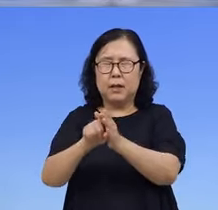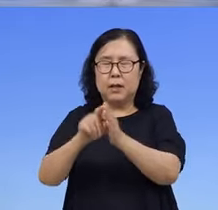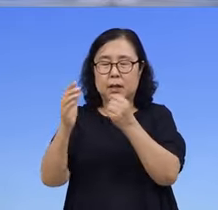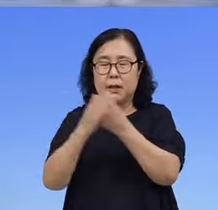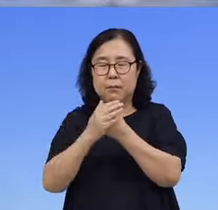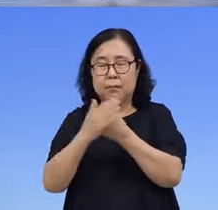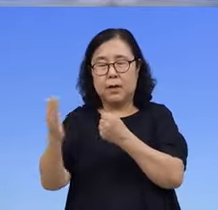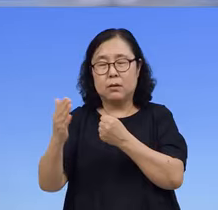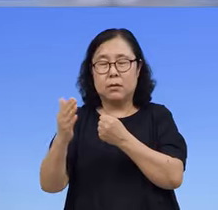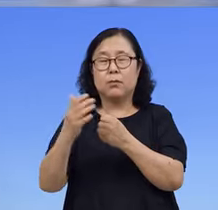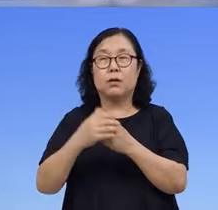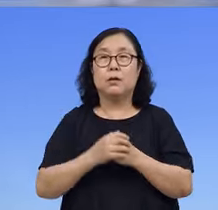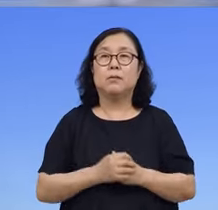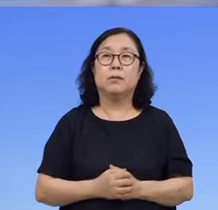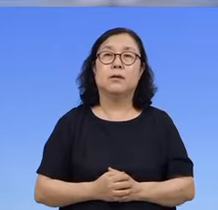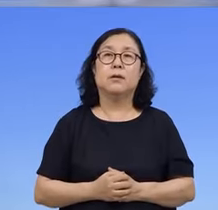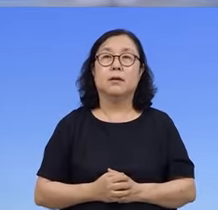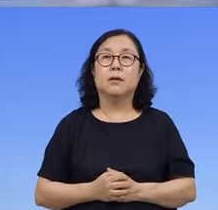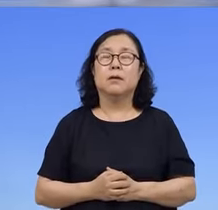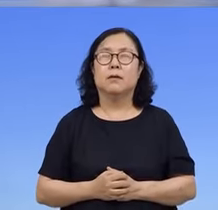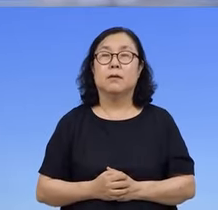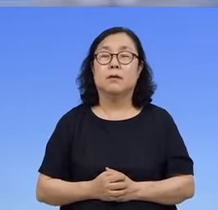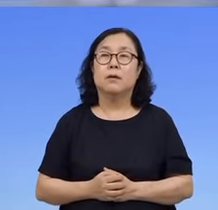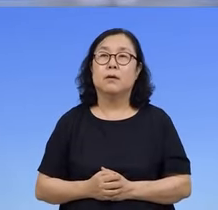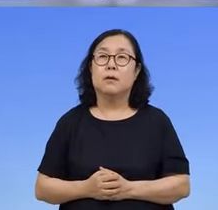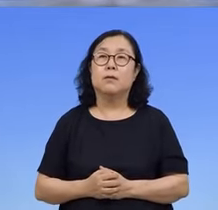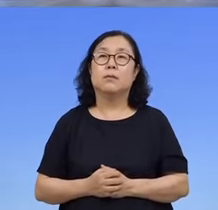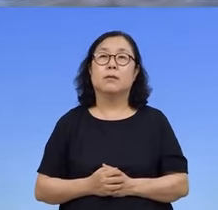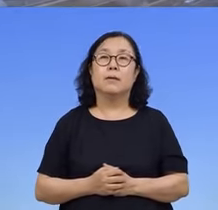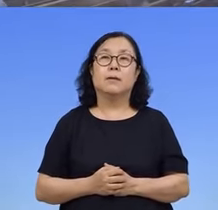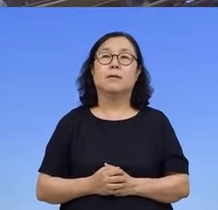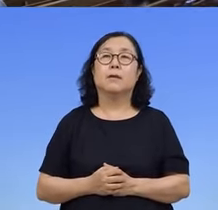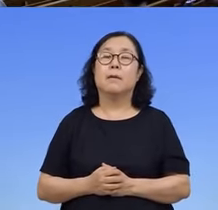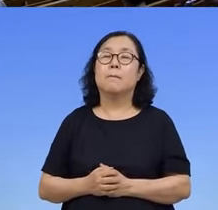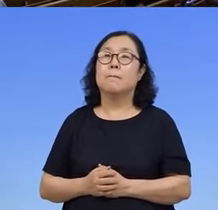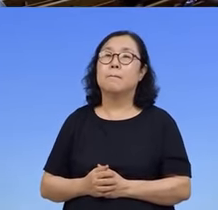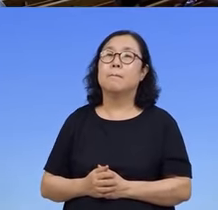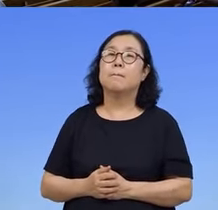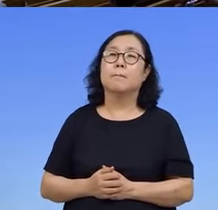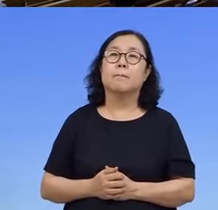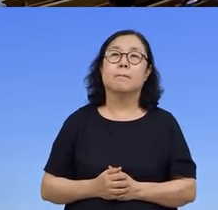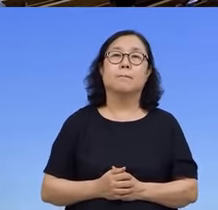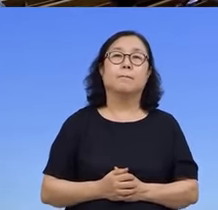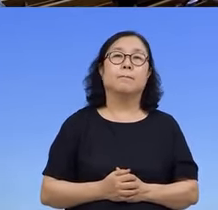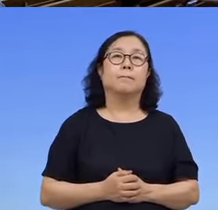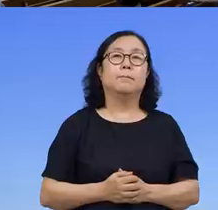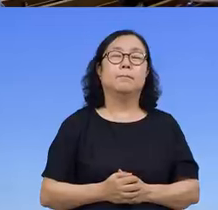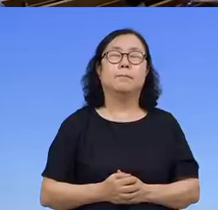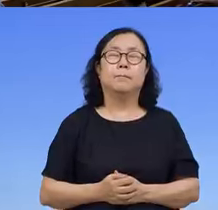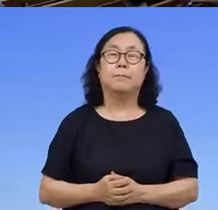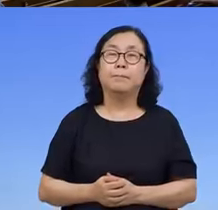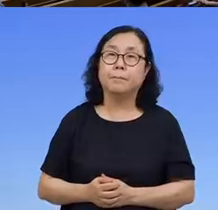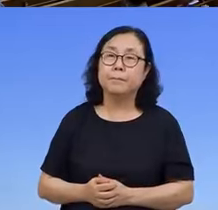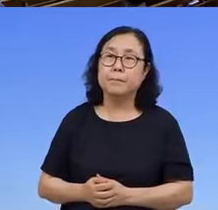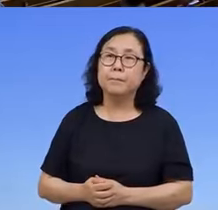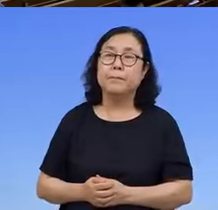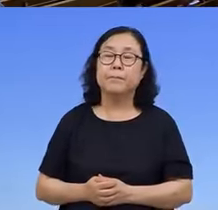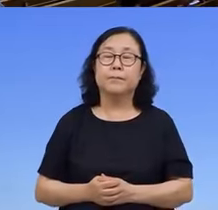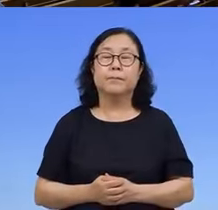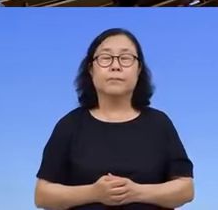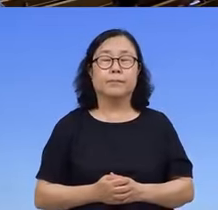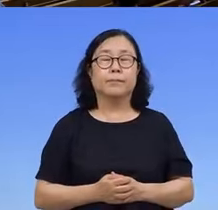때문입니다. 우리 찬양 가사를 이렇게 노래하기 원합니다. 당신은 영광의 왕, 당신은